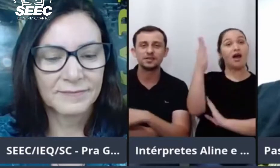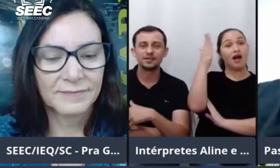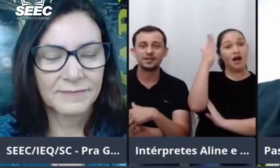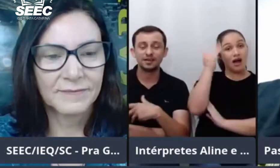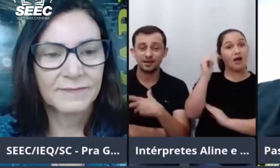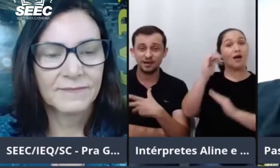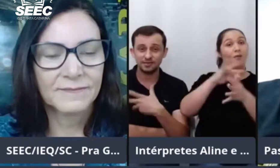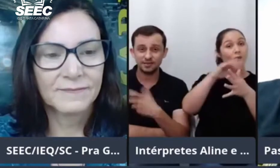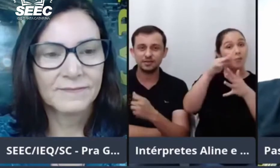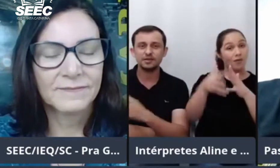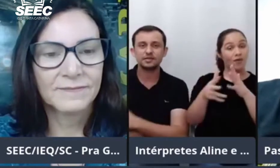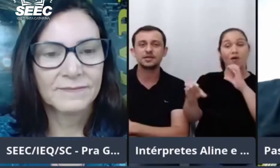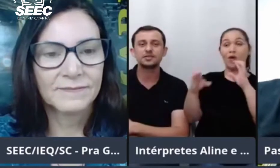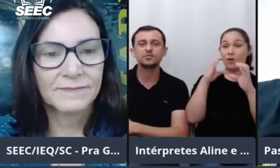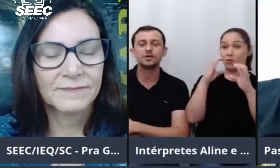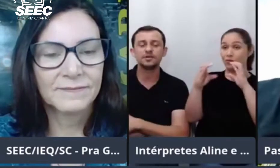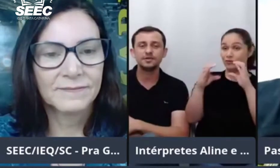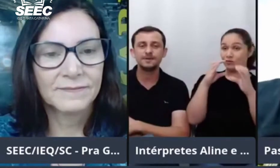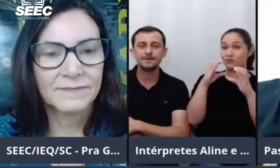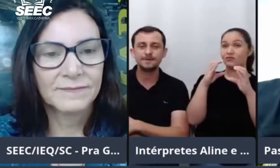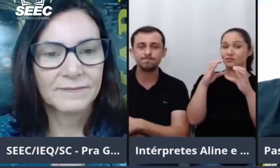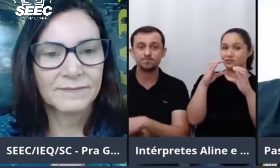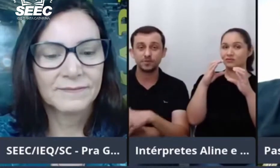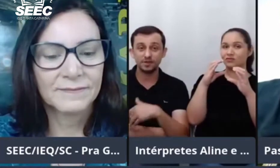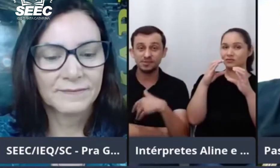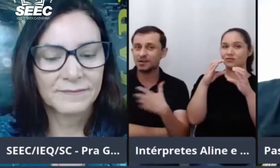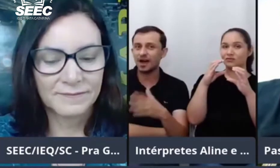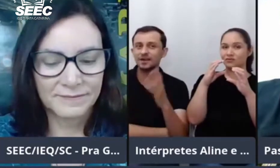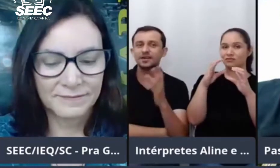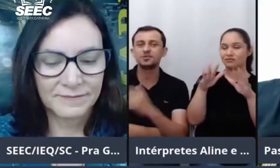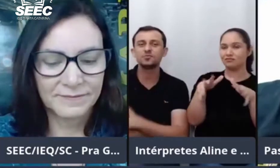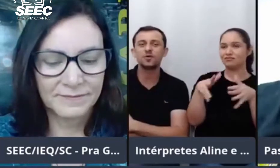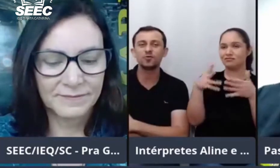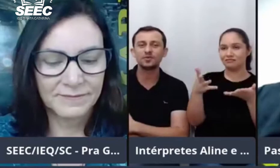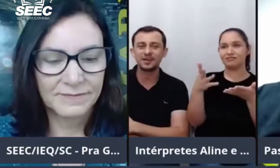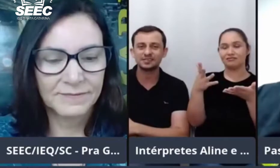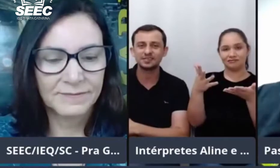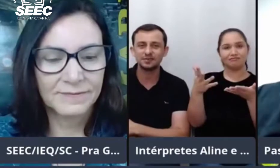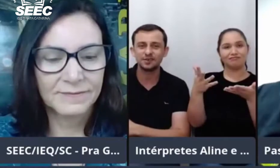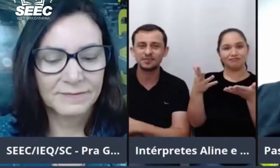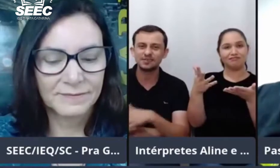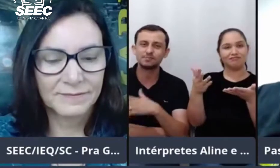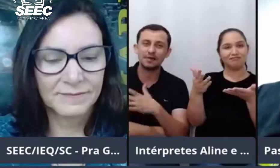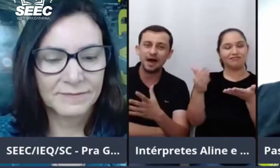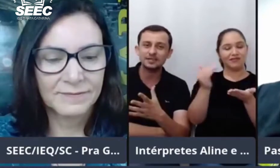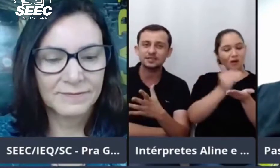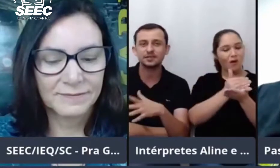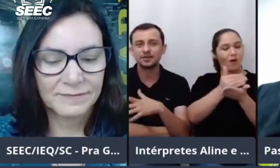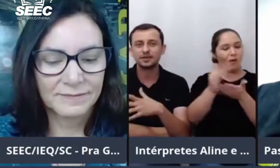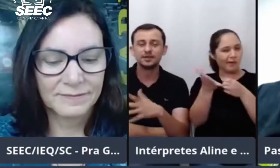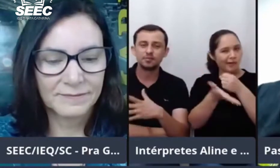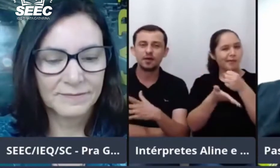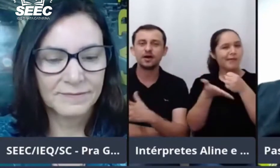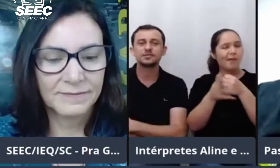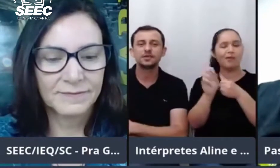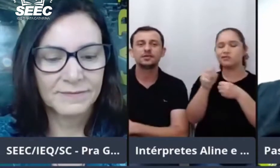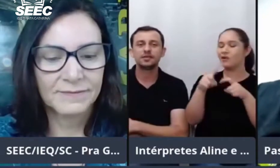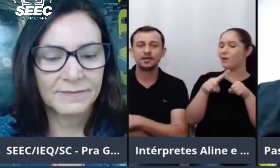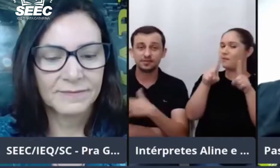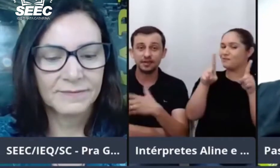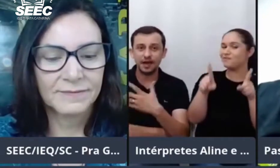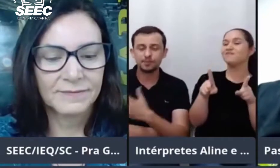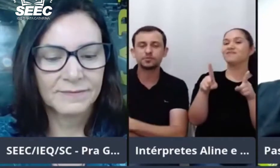nós, né, a adquirirem essa língua e iniciarem aí uma comunicação, às vezes básica,